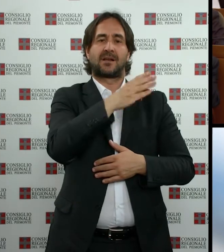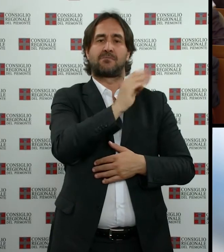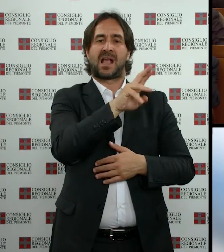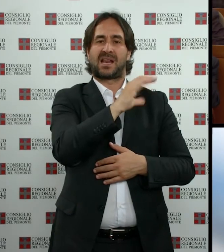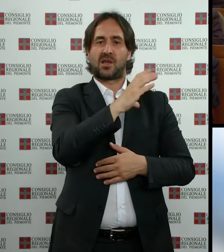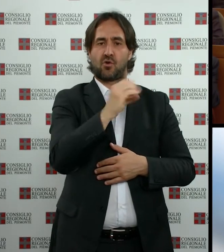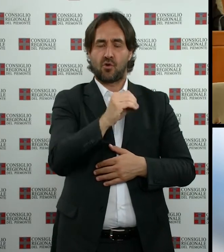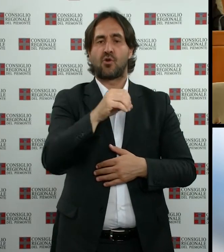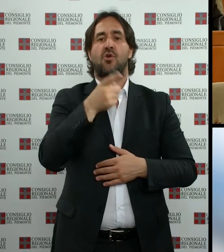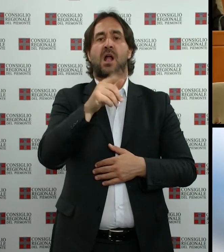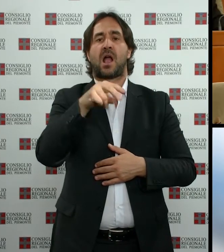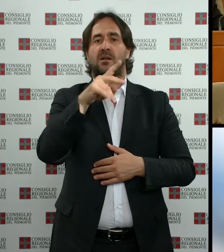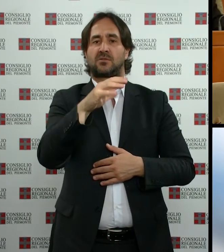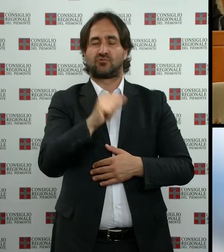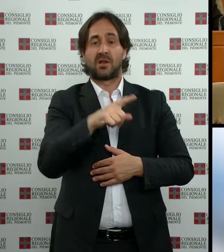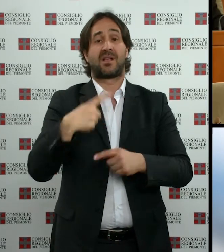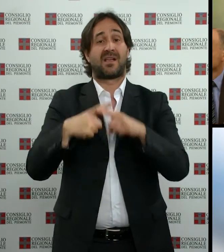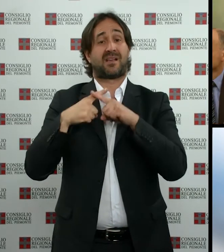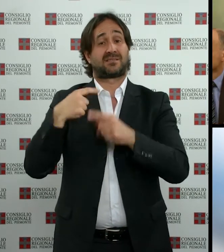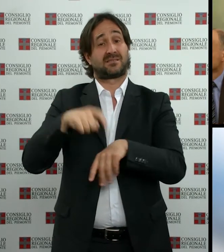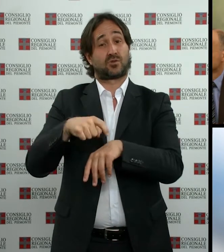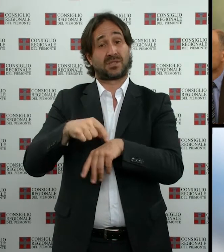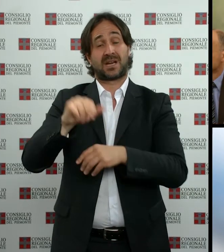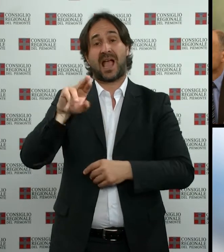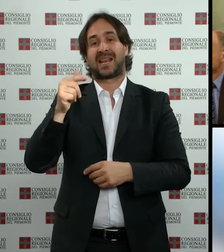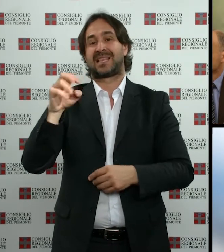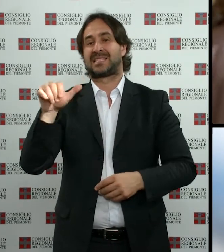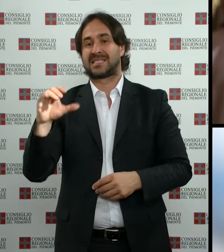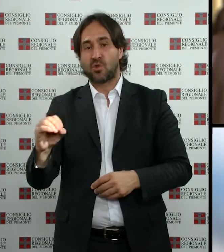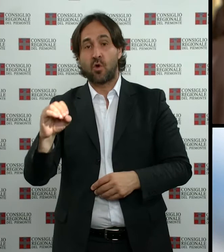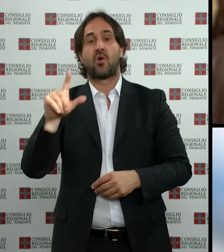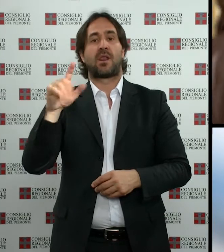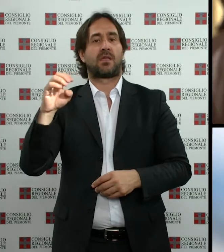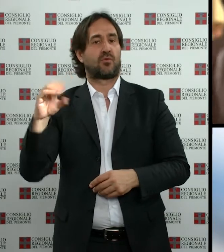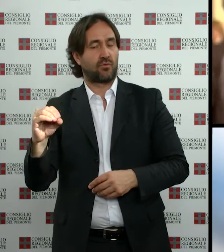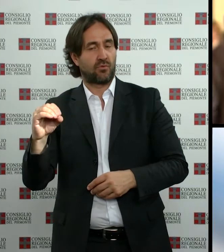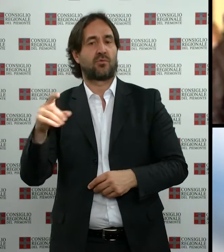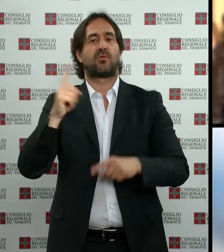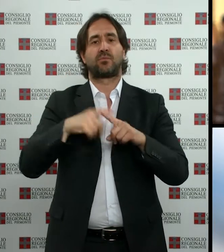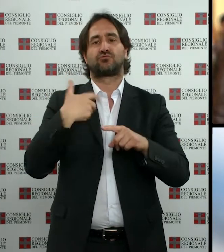Gianna Gancia, gli ex consiglieri Eleonora Artesio e Giampiero Leo, oltre a 10 personalità esperte in materia.